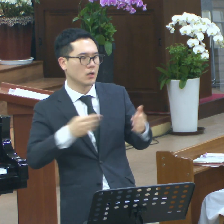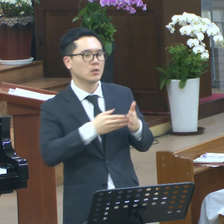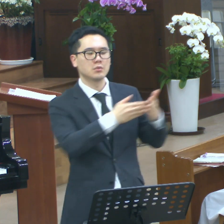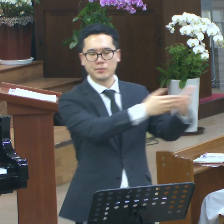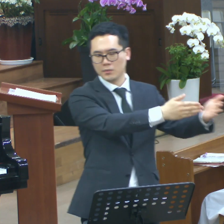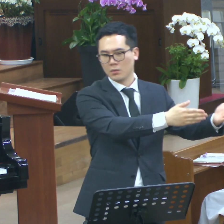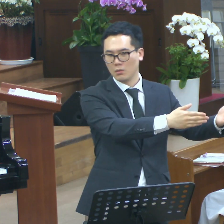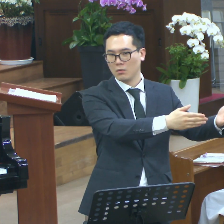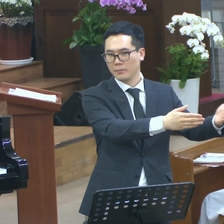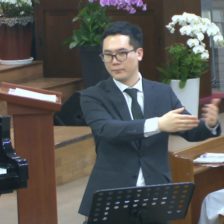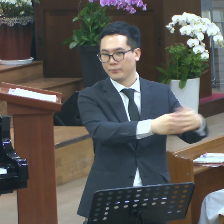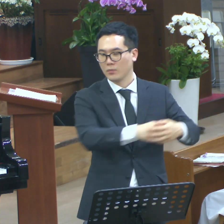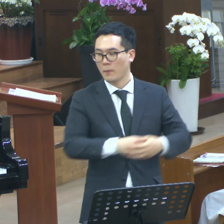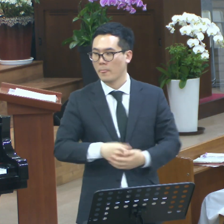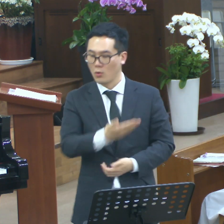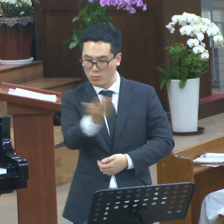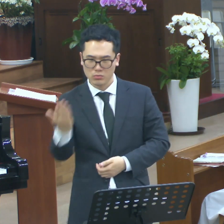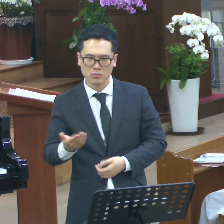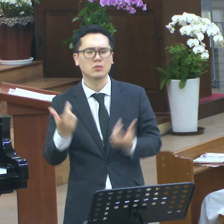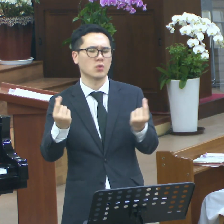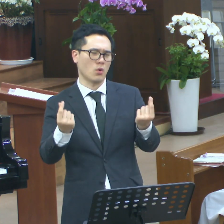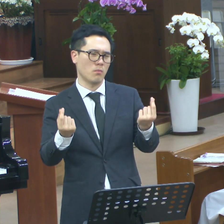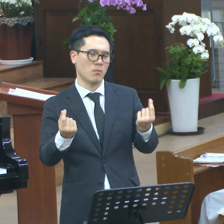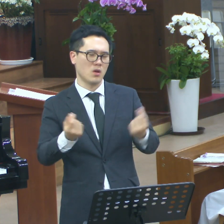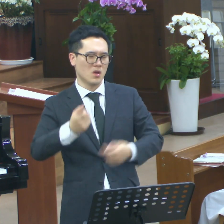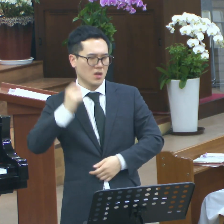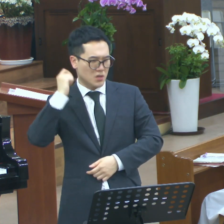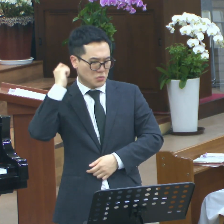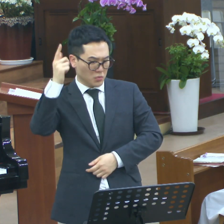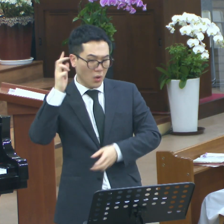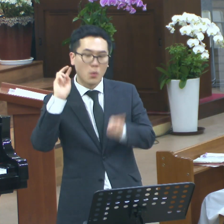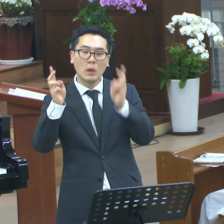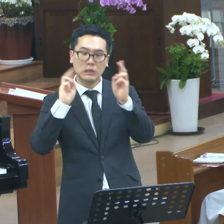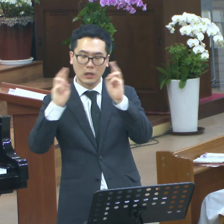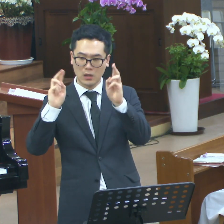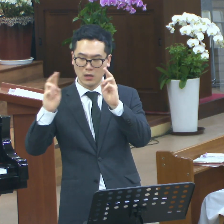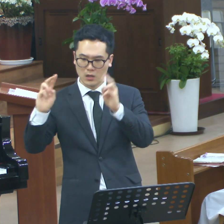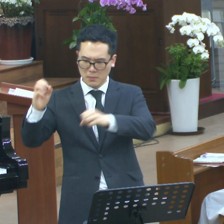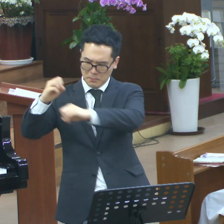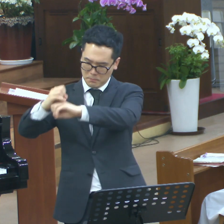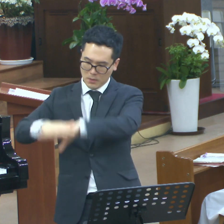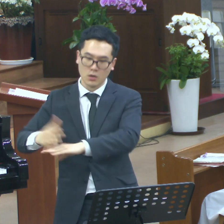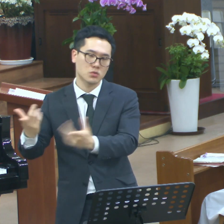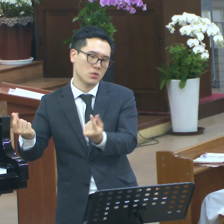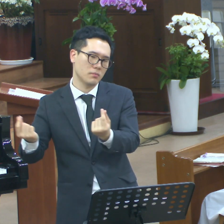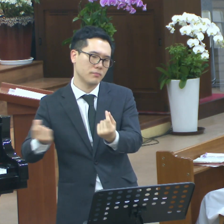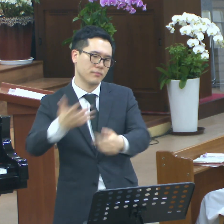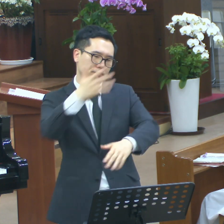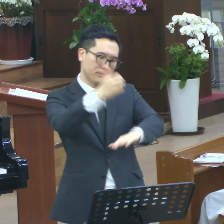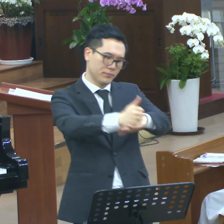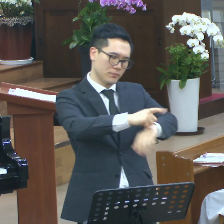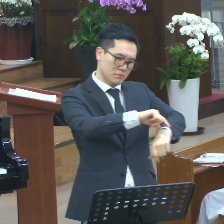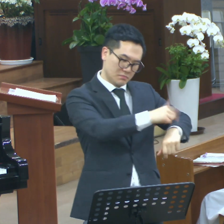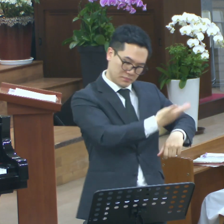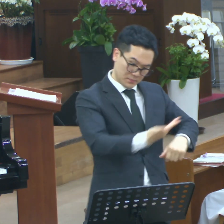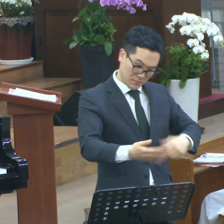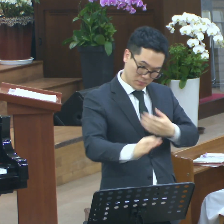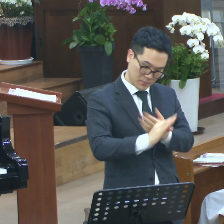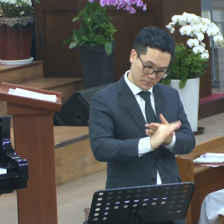있는데 전부 다 나중에 초라하게 되거나 사라지거나 쇠퇴해요. 이것은 우리 인간이 갖고 있는